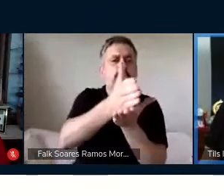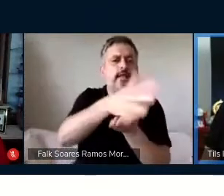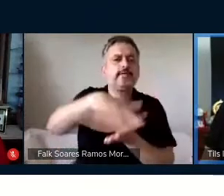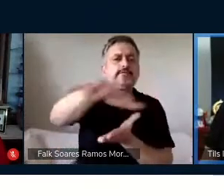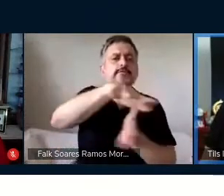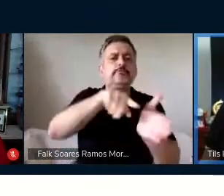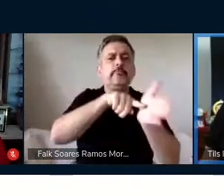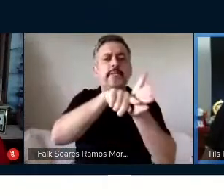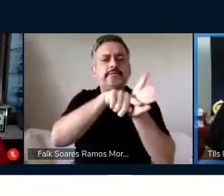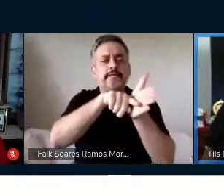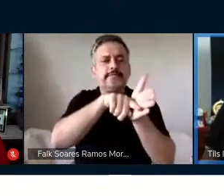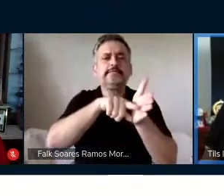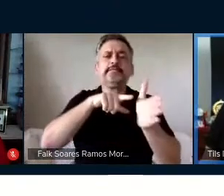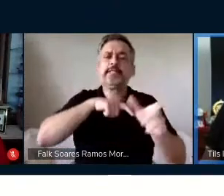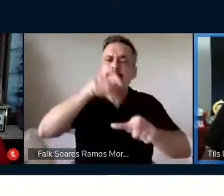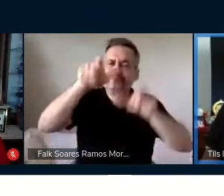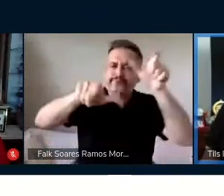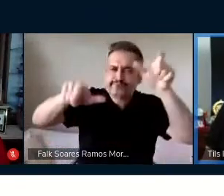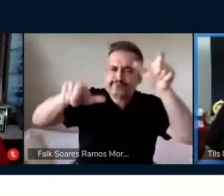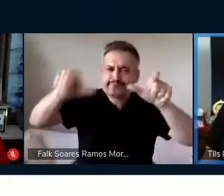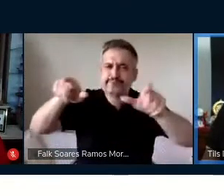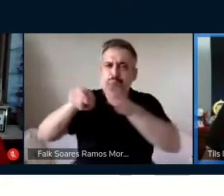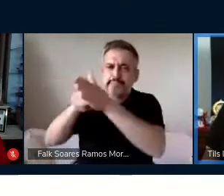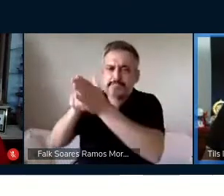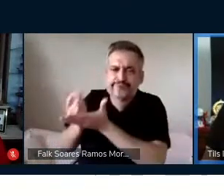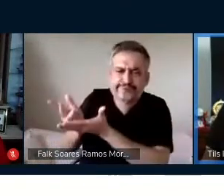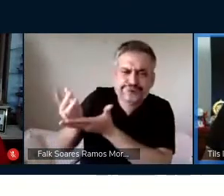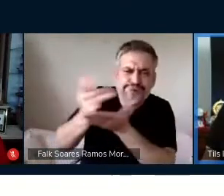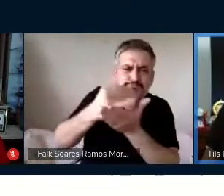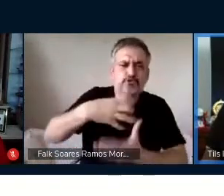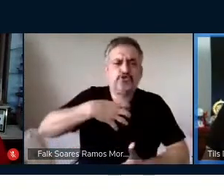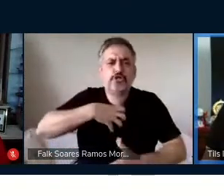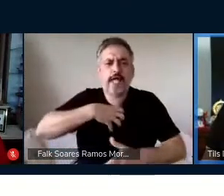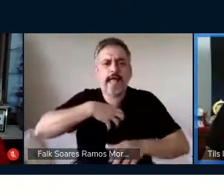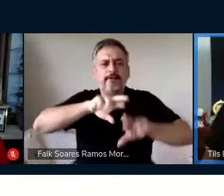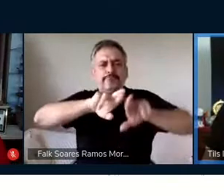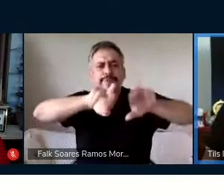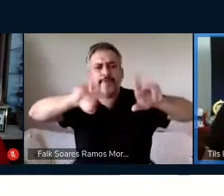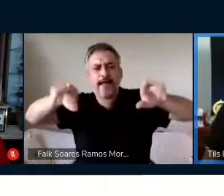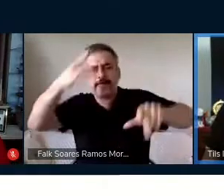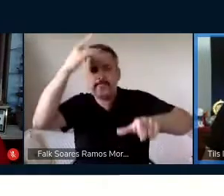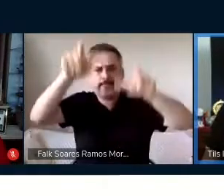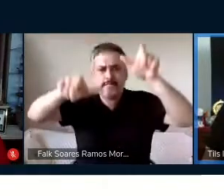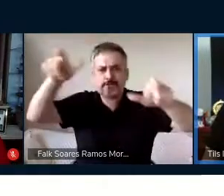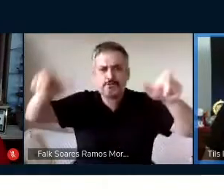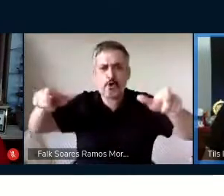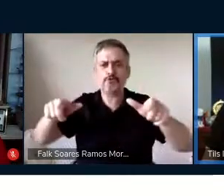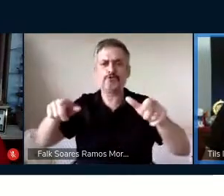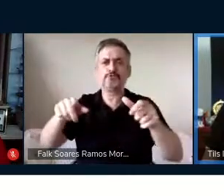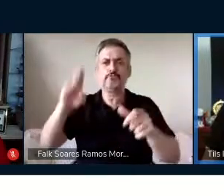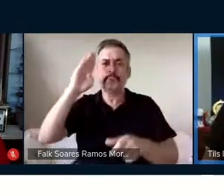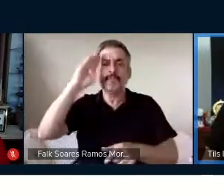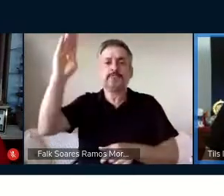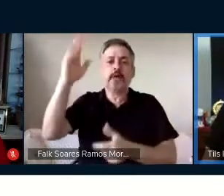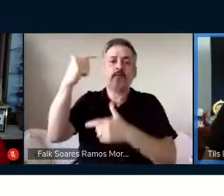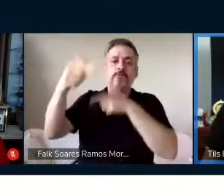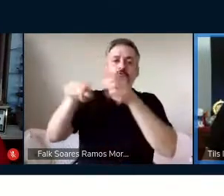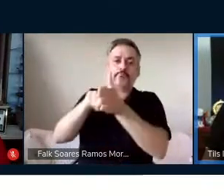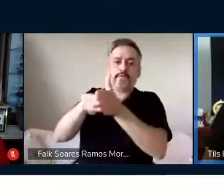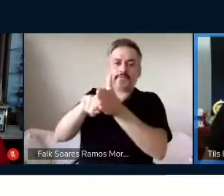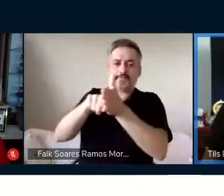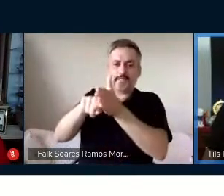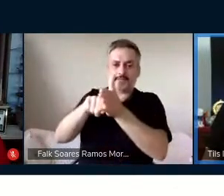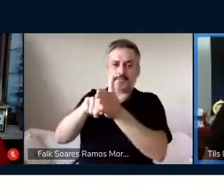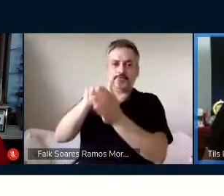Então, a abordagem e natureza da pesquisa, ela é qualitativa, que tem como característica a presença de